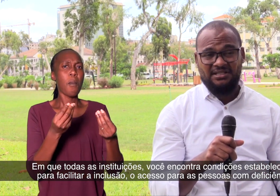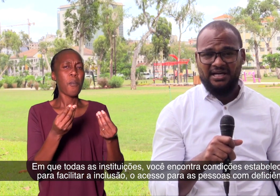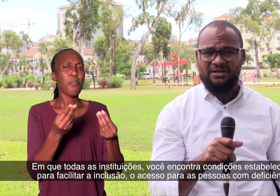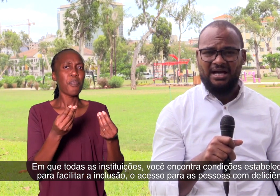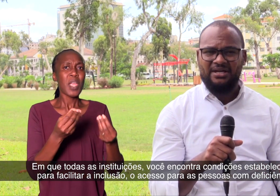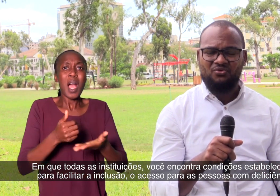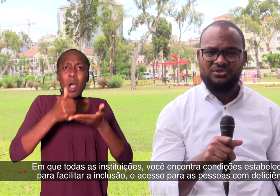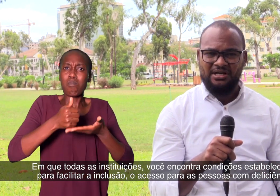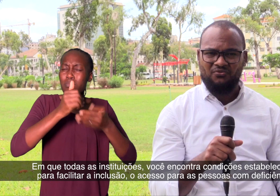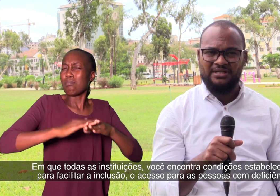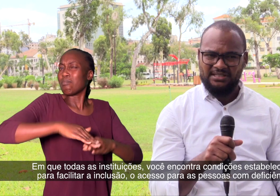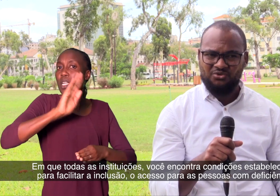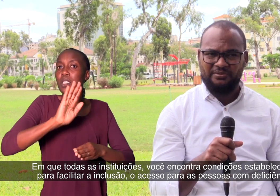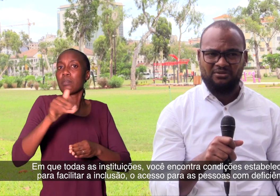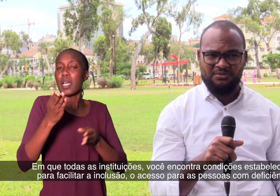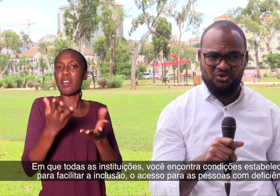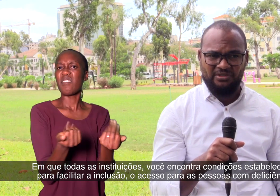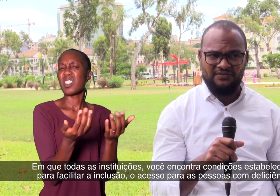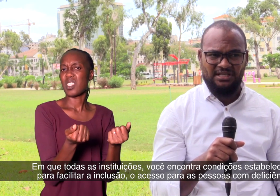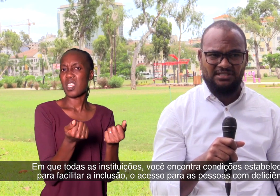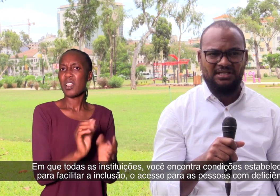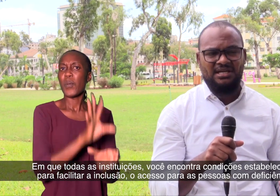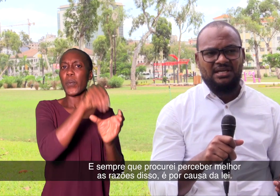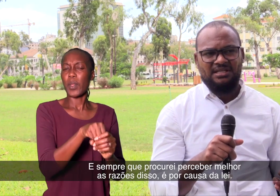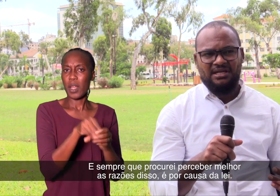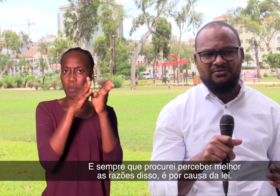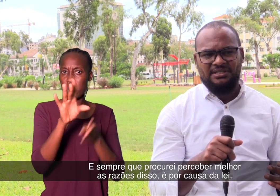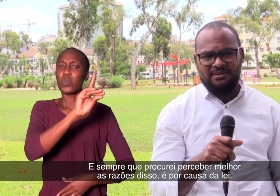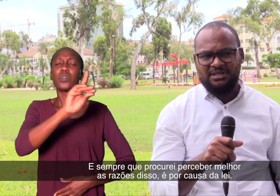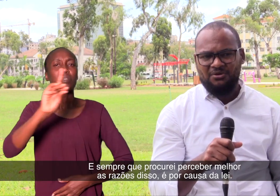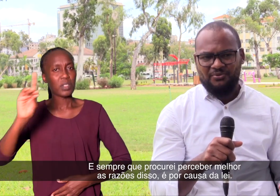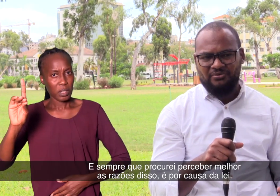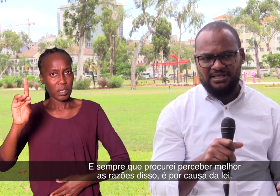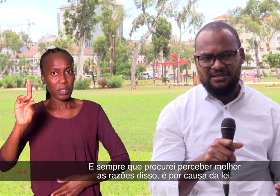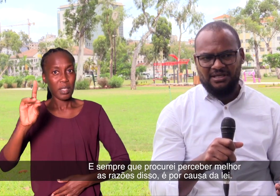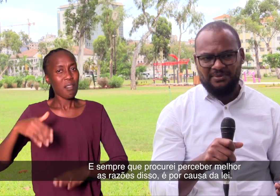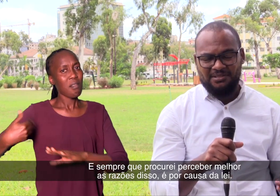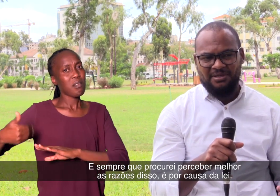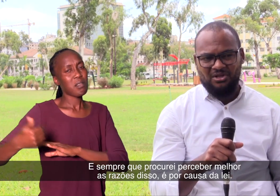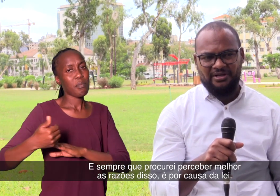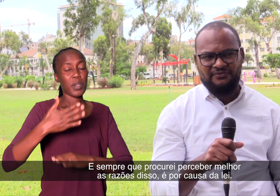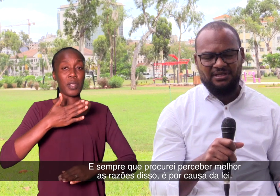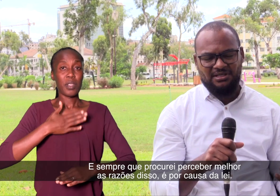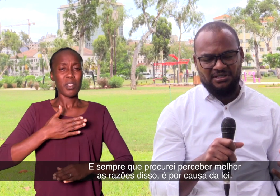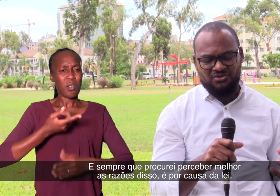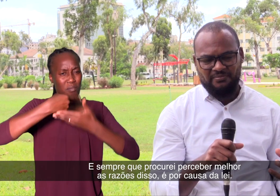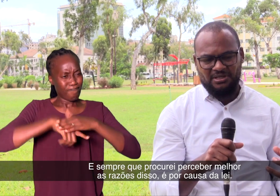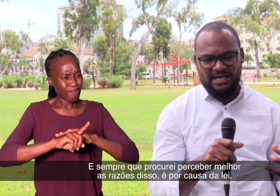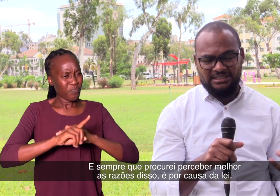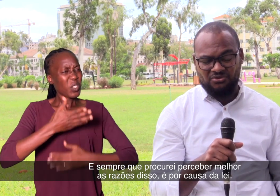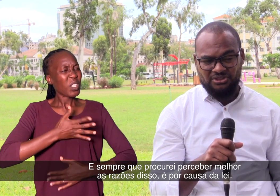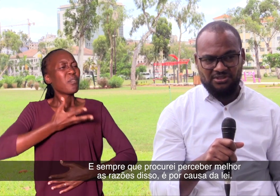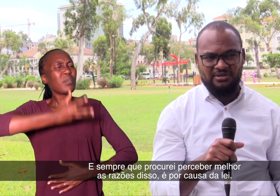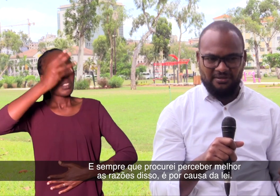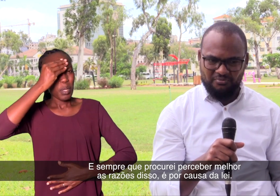facilitar a inclusão, o acesso, portanto, para as pessoas com deficiência. Então, e sempre que eu procurei perceber melhor sobre